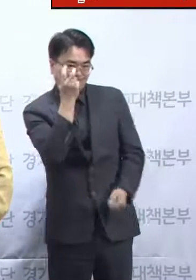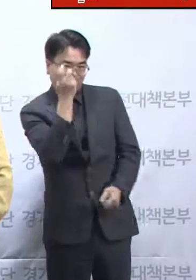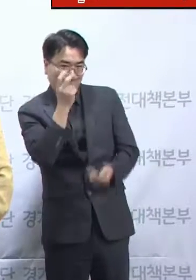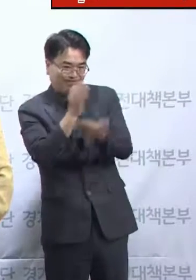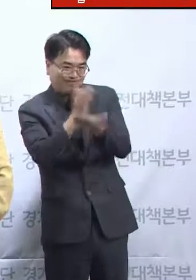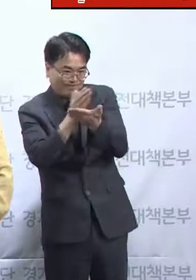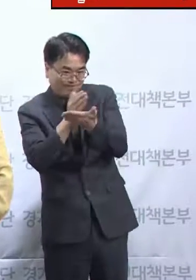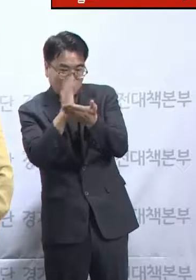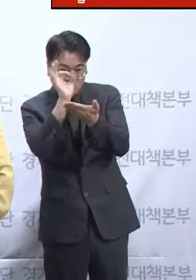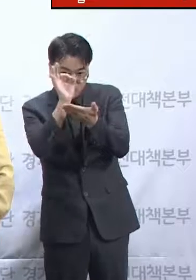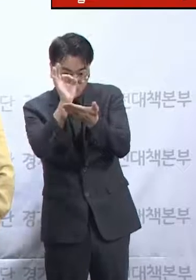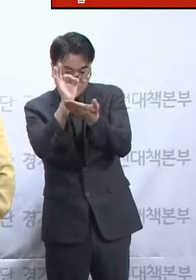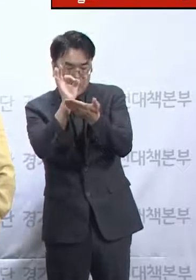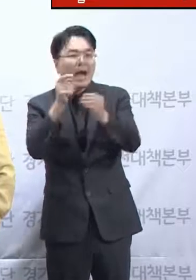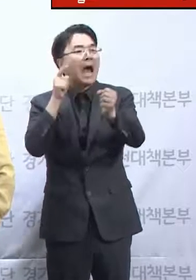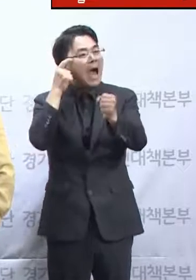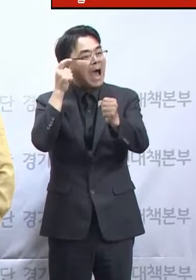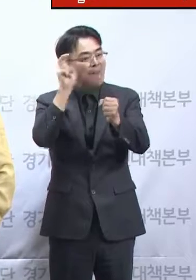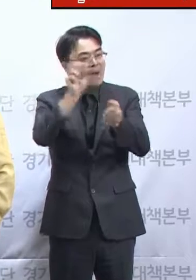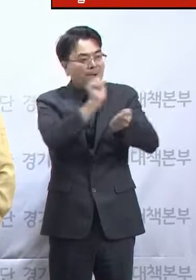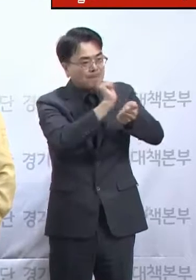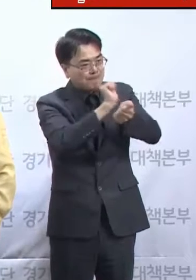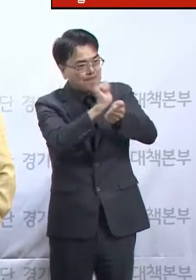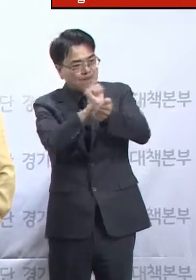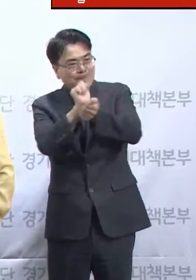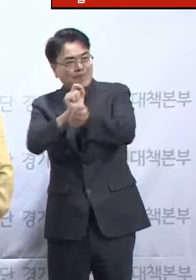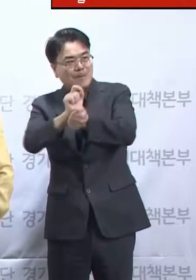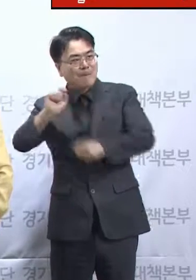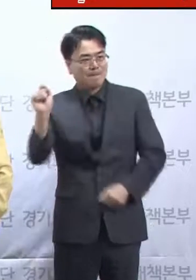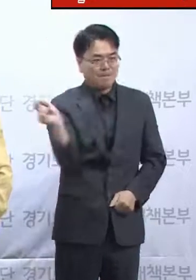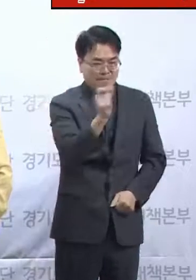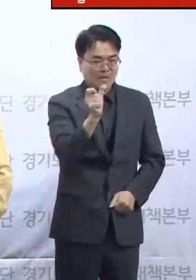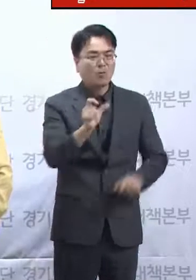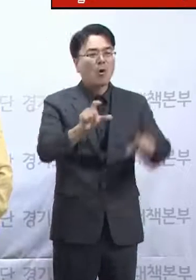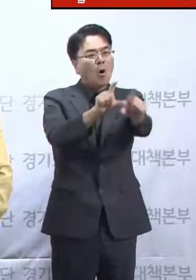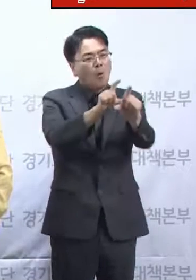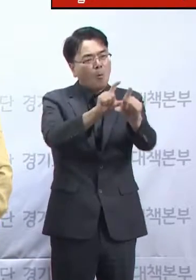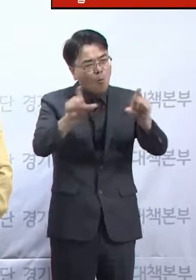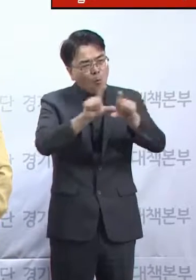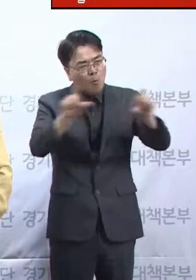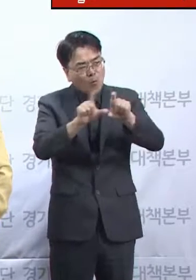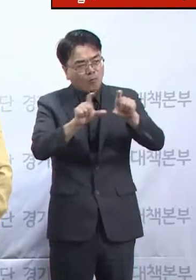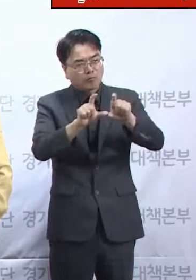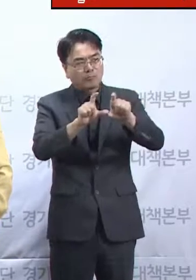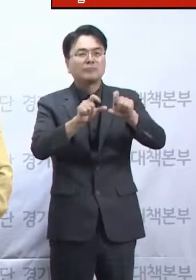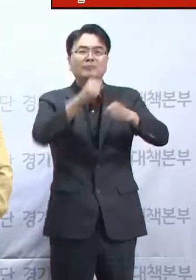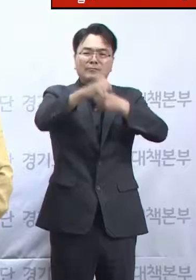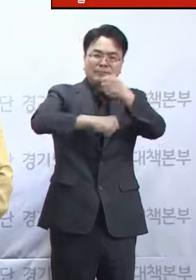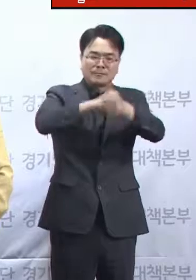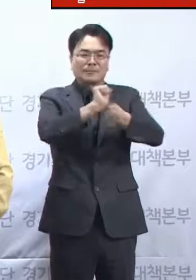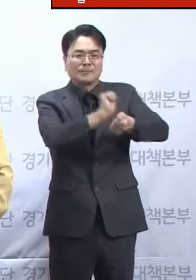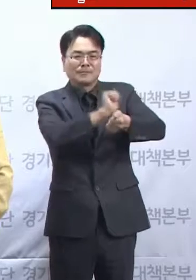감염 속도가 굉장히 빠르고 감염이 일상화되고 있다는 것을 말하고